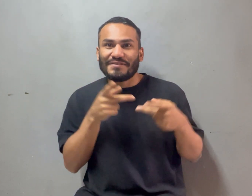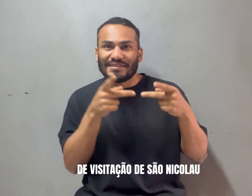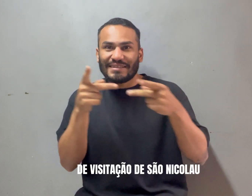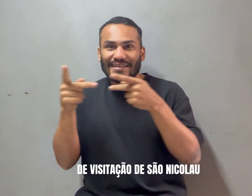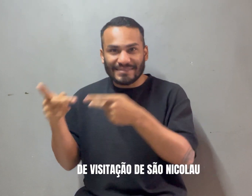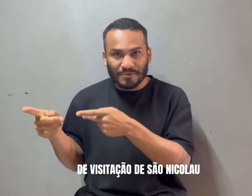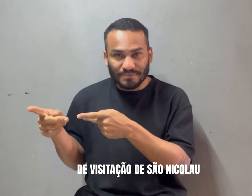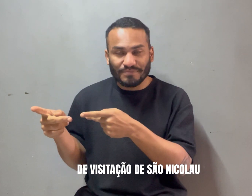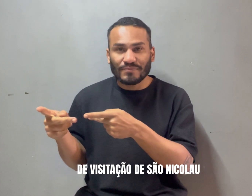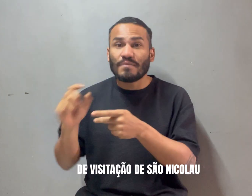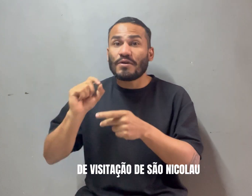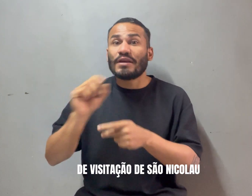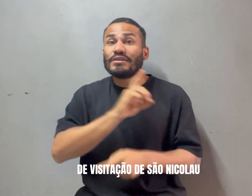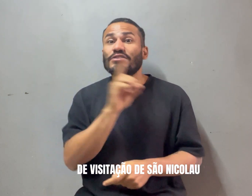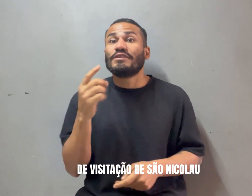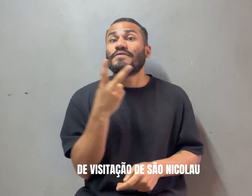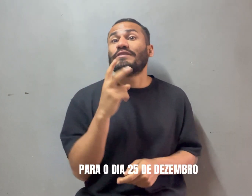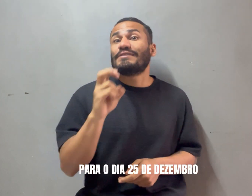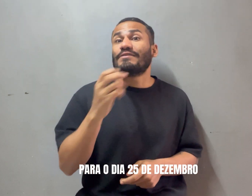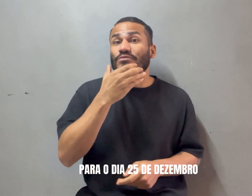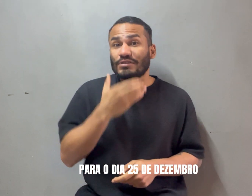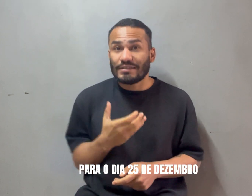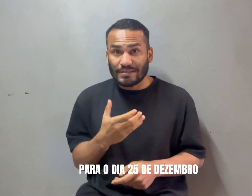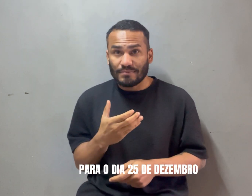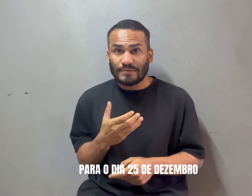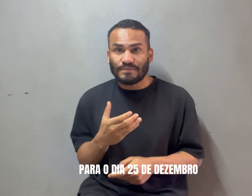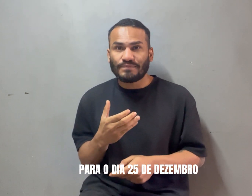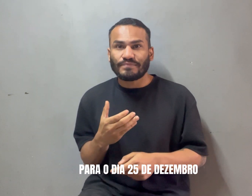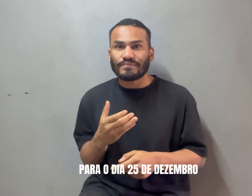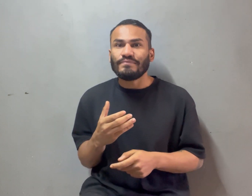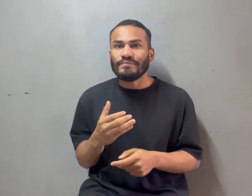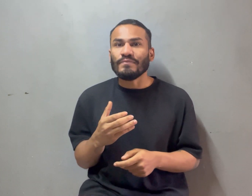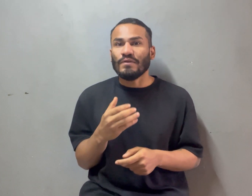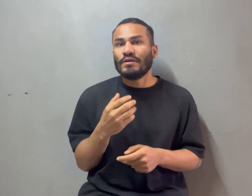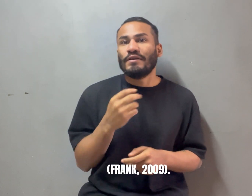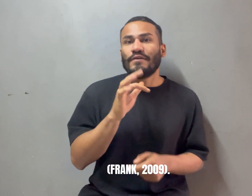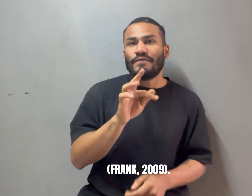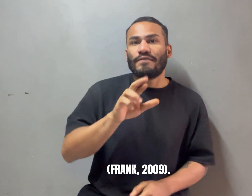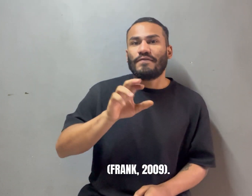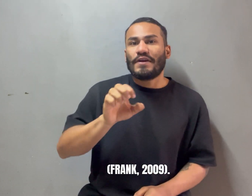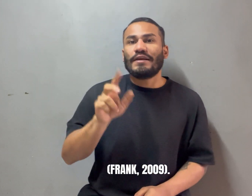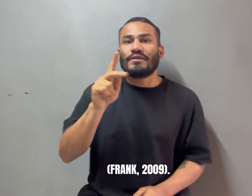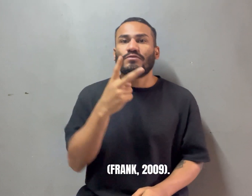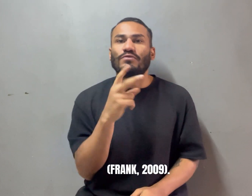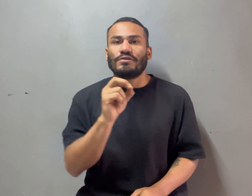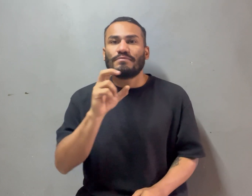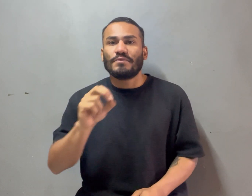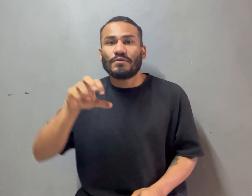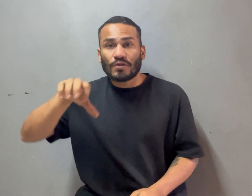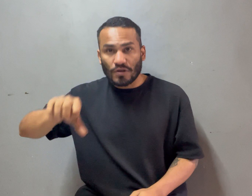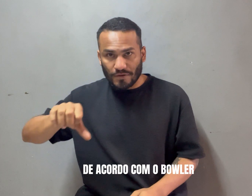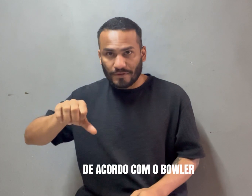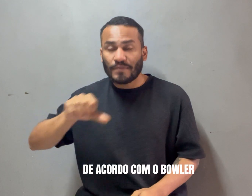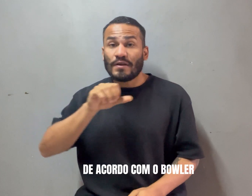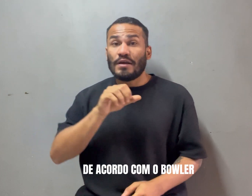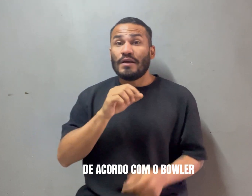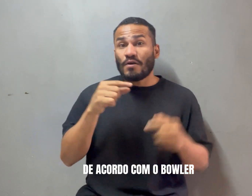de visitação de São Nicolau para o dia 25 de dezembro, Frank 2009. De acordo com